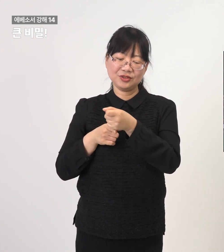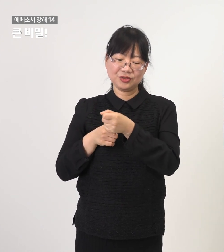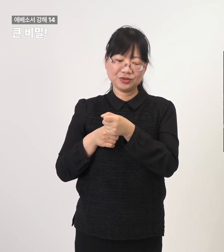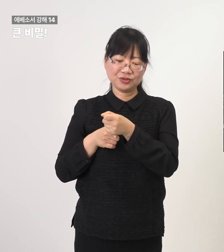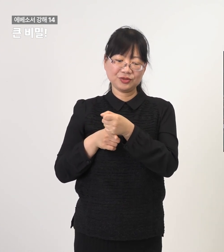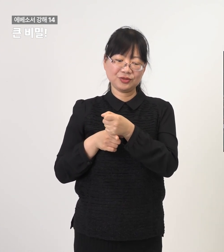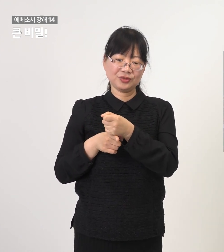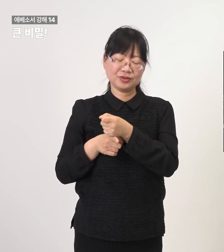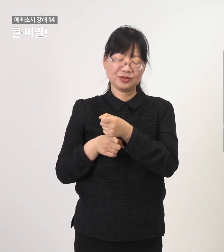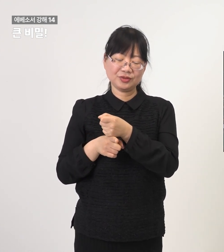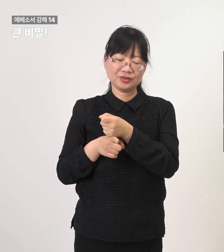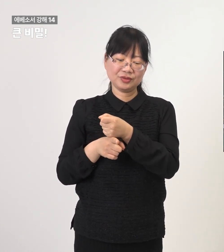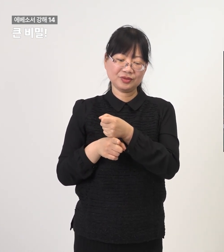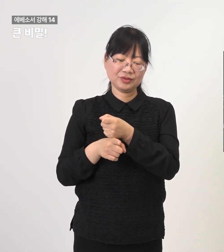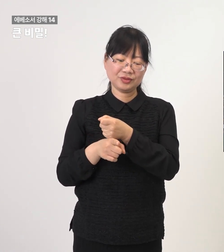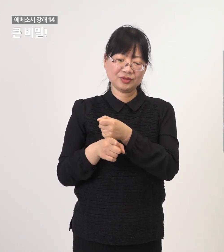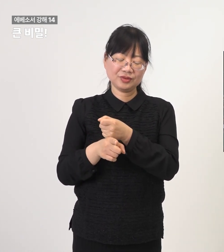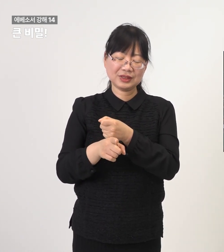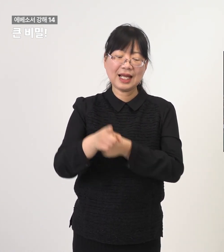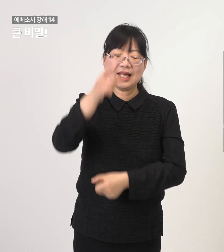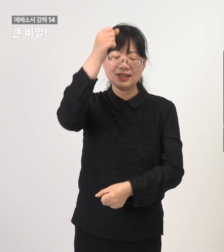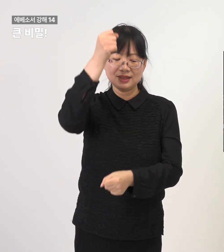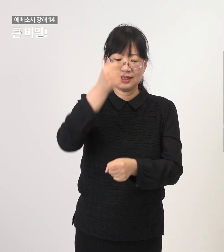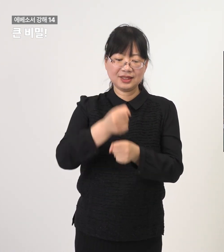이유 지으신 그대로